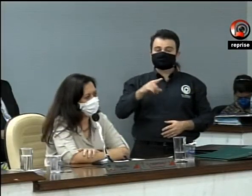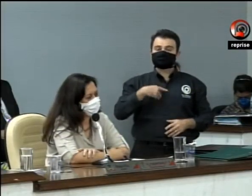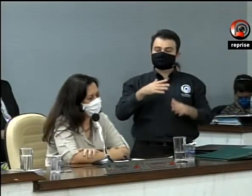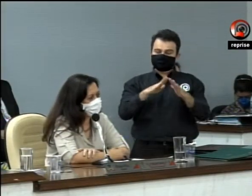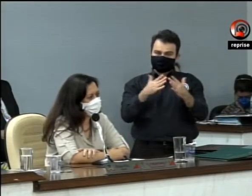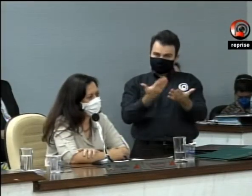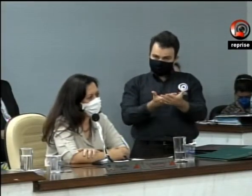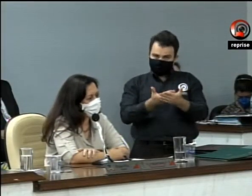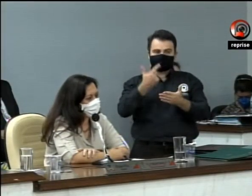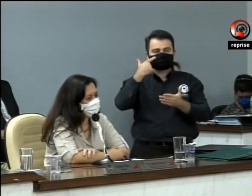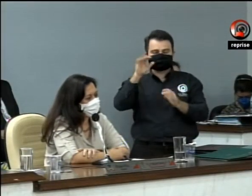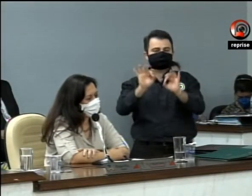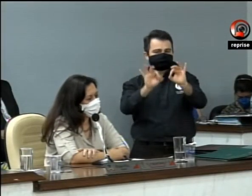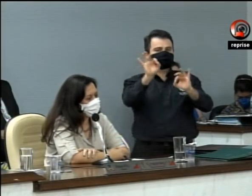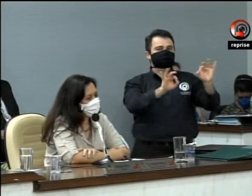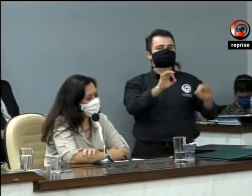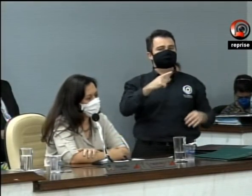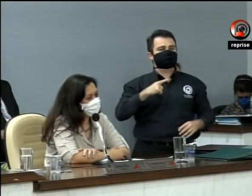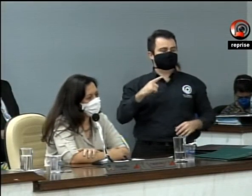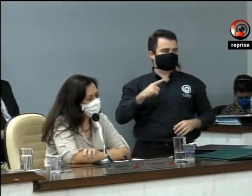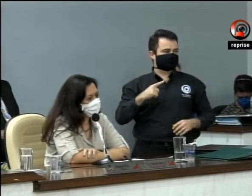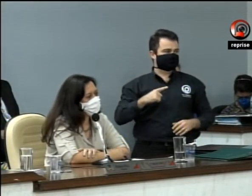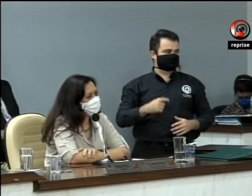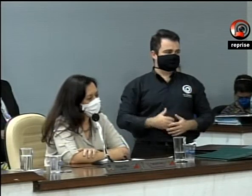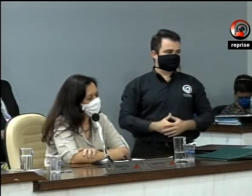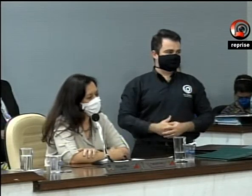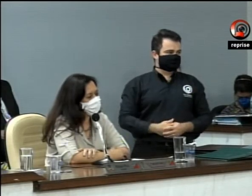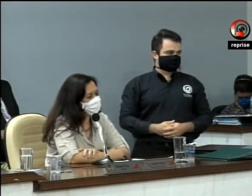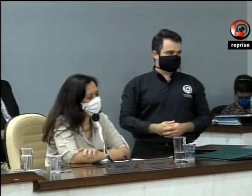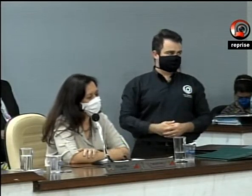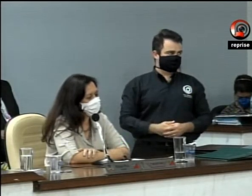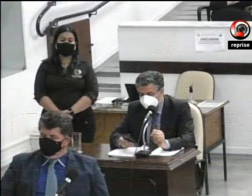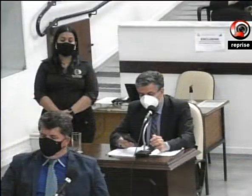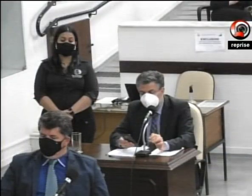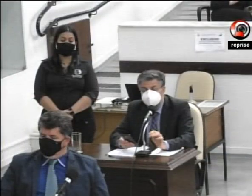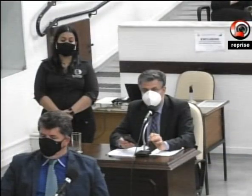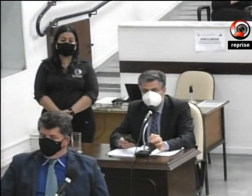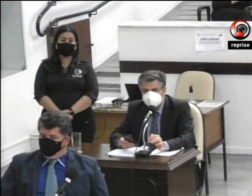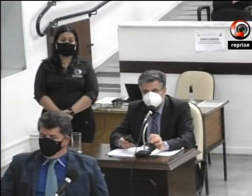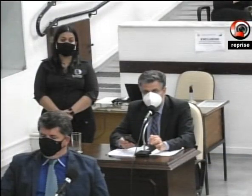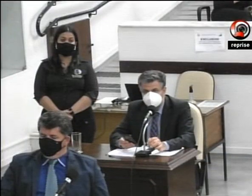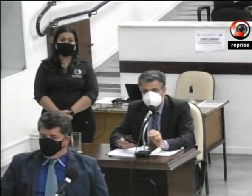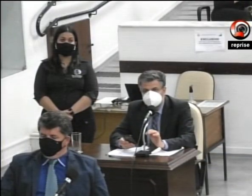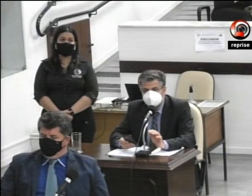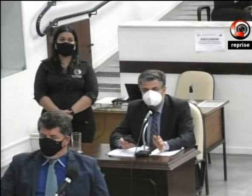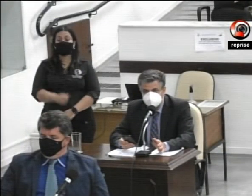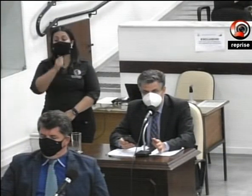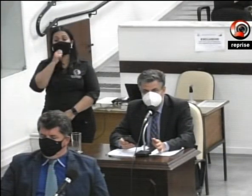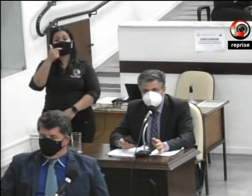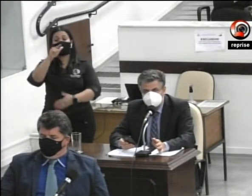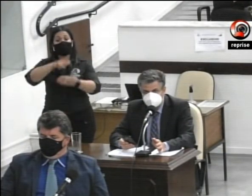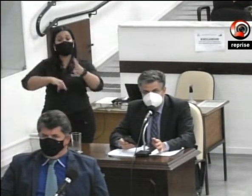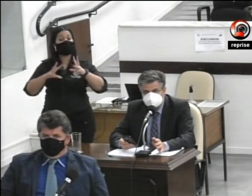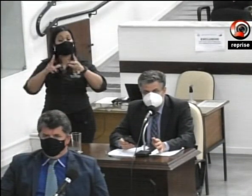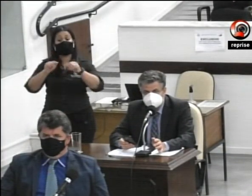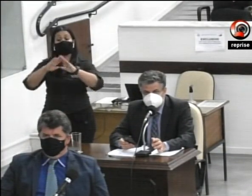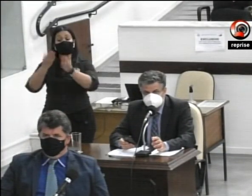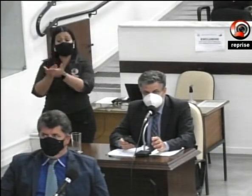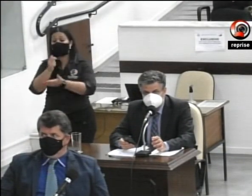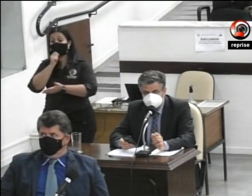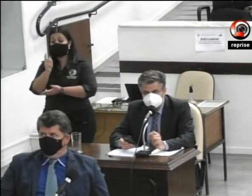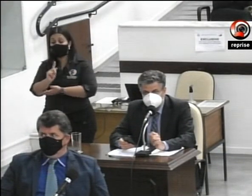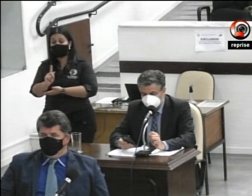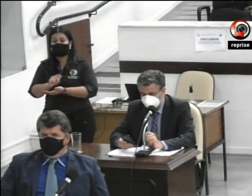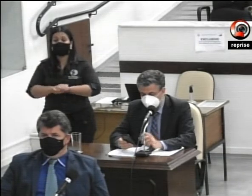tramitação. Também tem várias escolas em tramitação, então ainda nós não temos o laudo de todas as escolas.